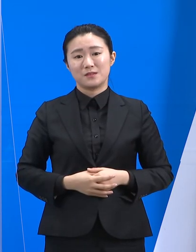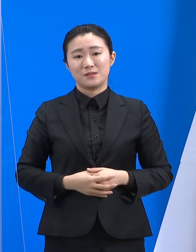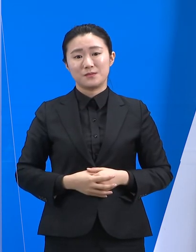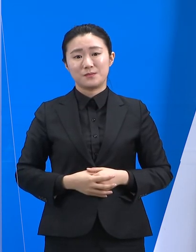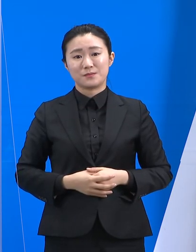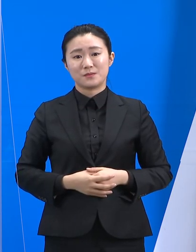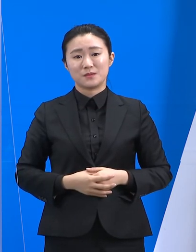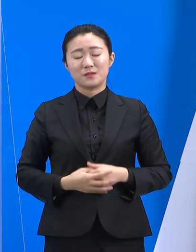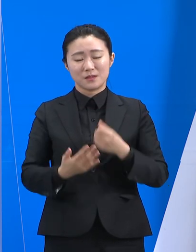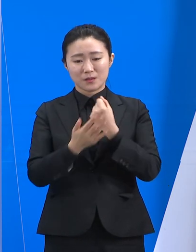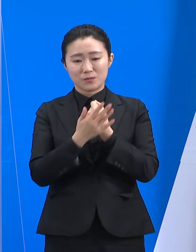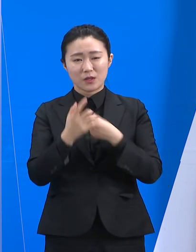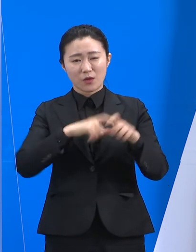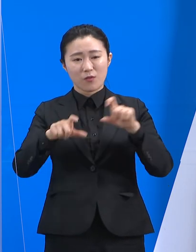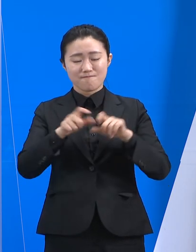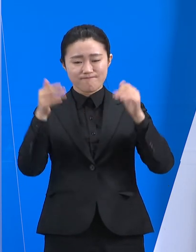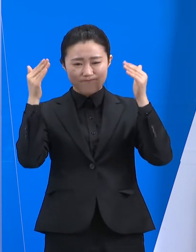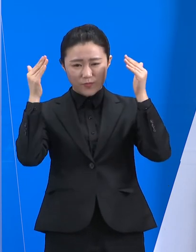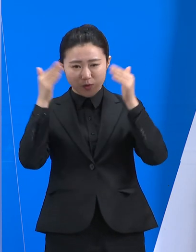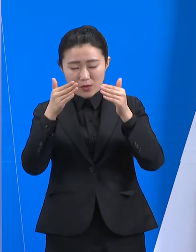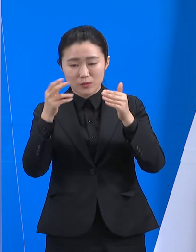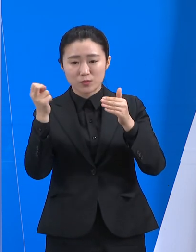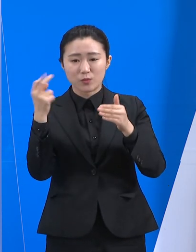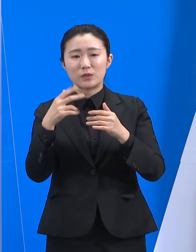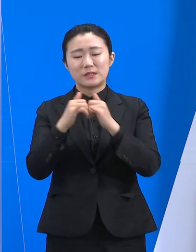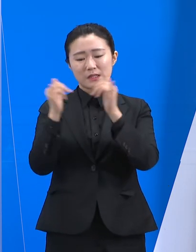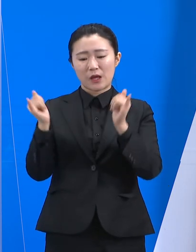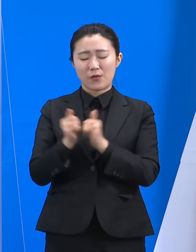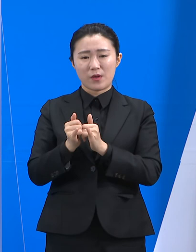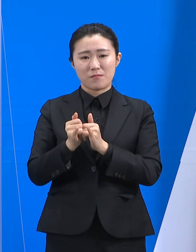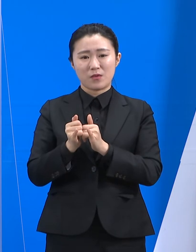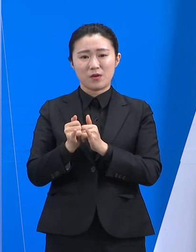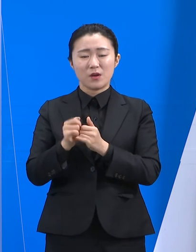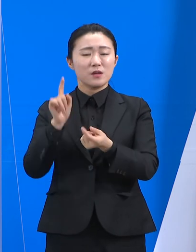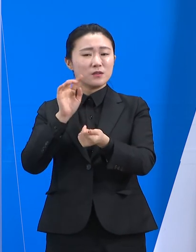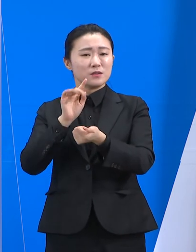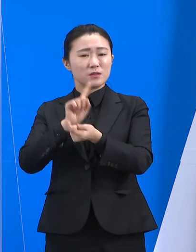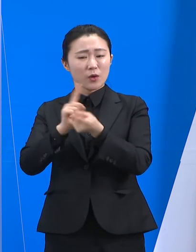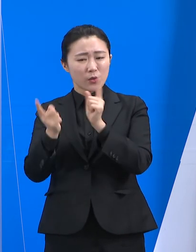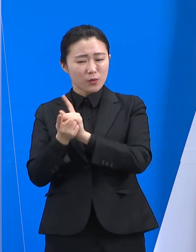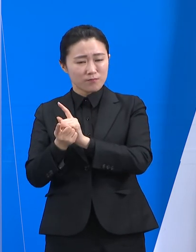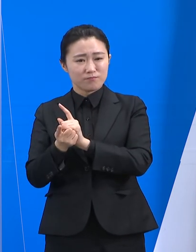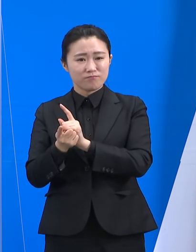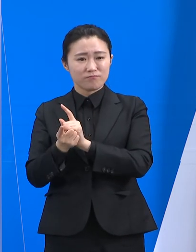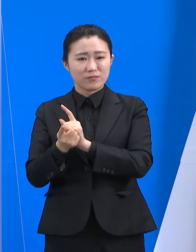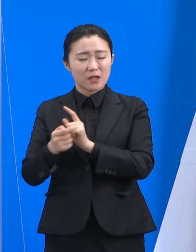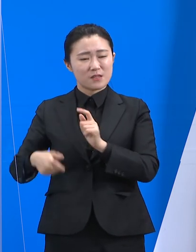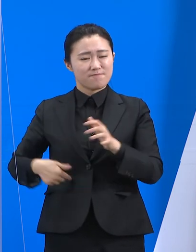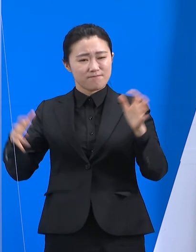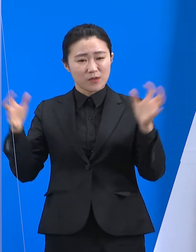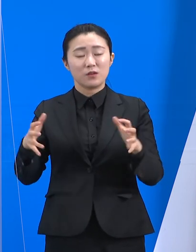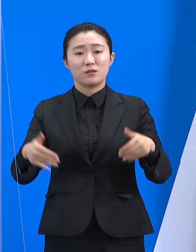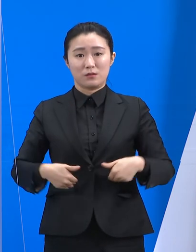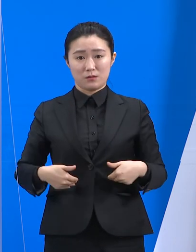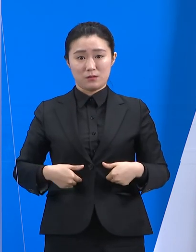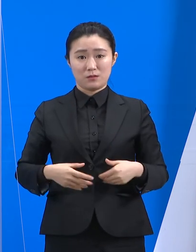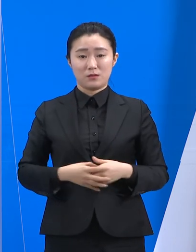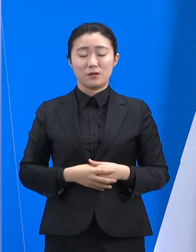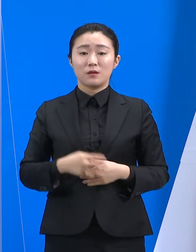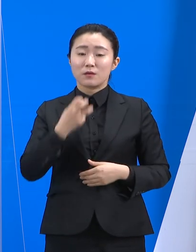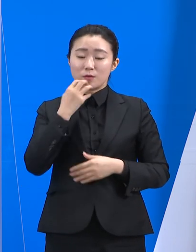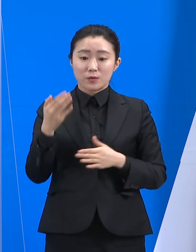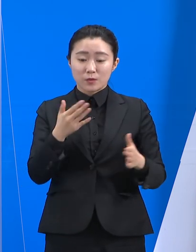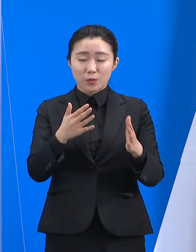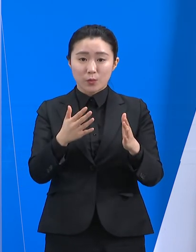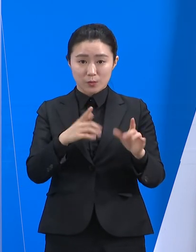그만큼 집중력이 필요하고 사회 통합이 절실합니다. 도는 도민과 투명하게 위험 소통해가며